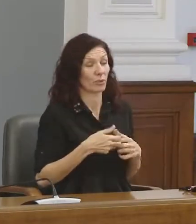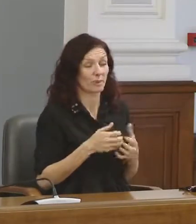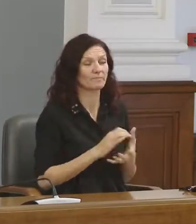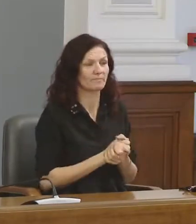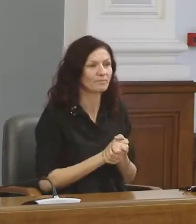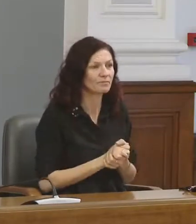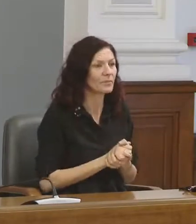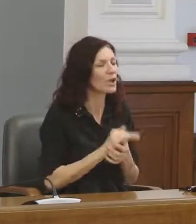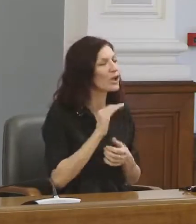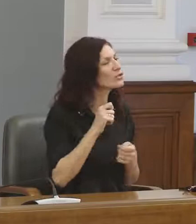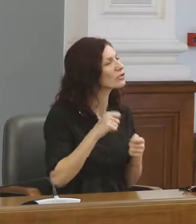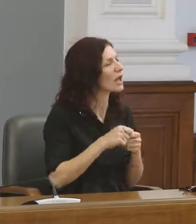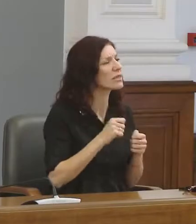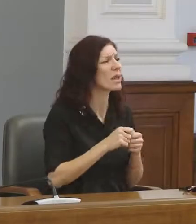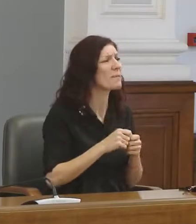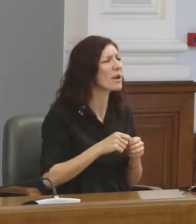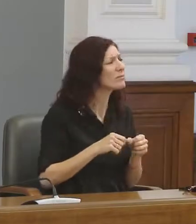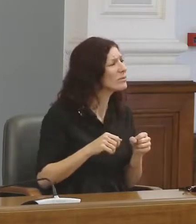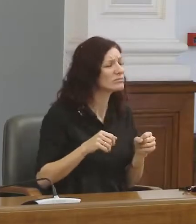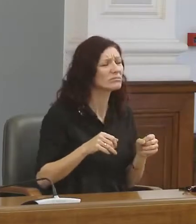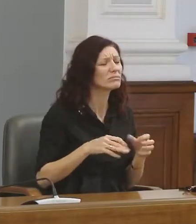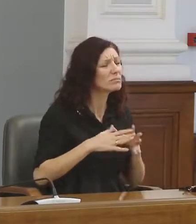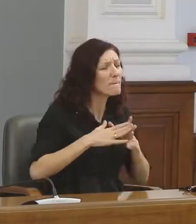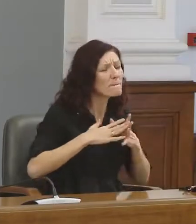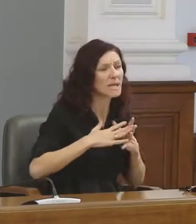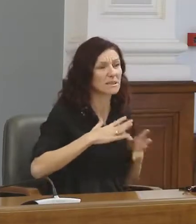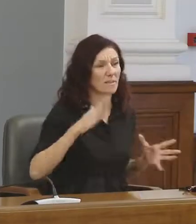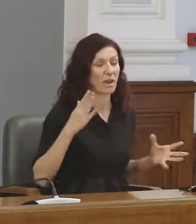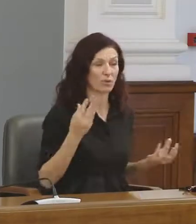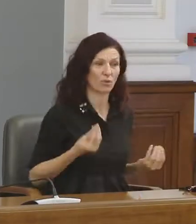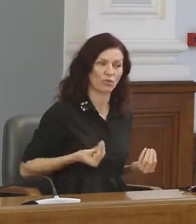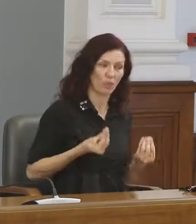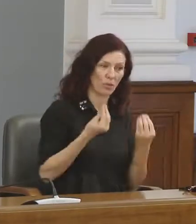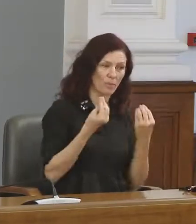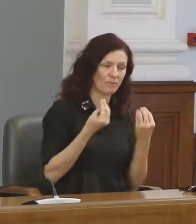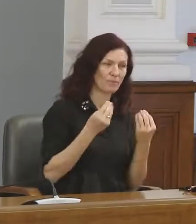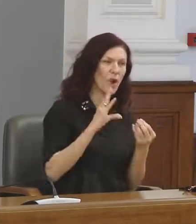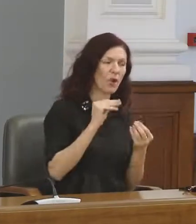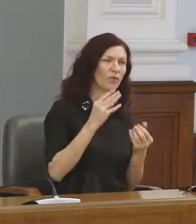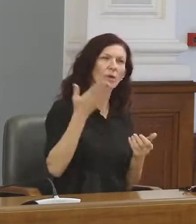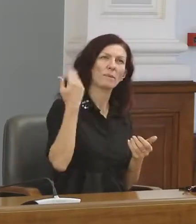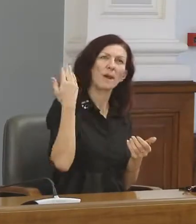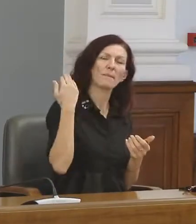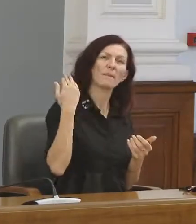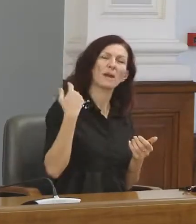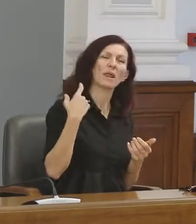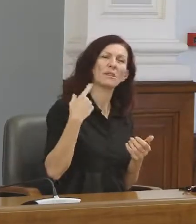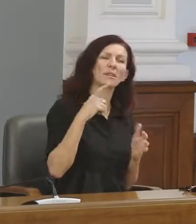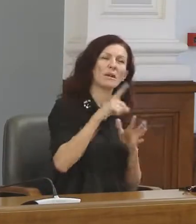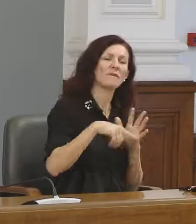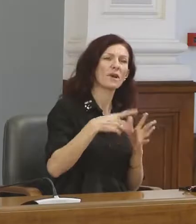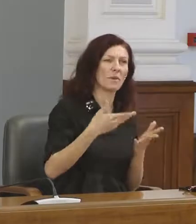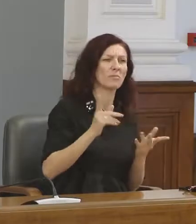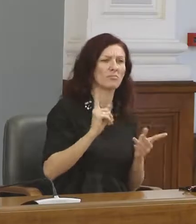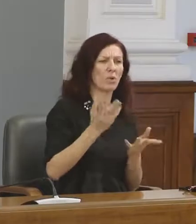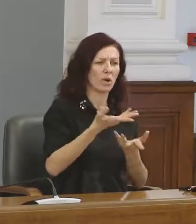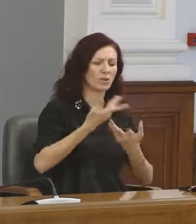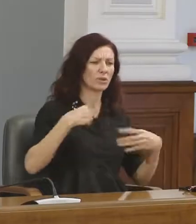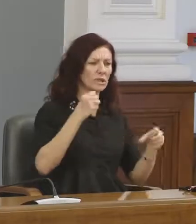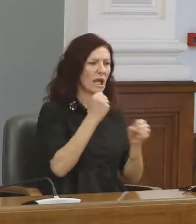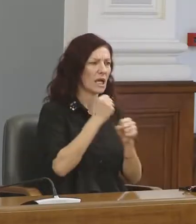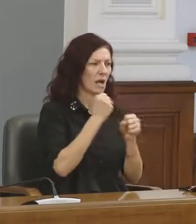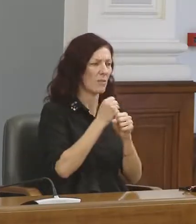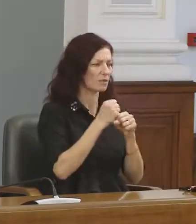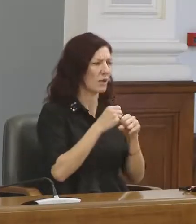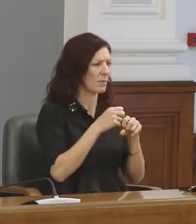Ще направим максималното добро. Говорихме си на времето, когато ни работихме по